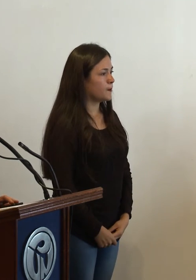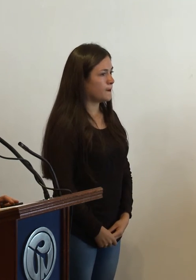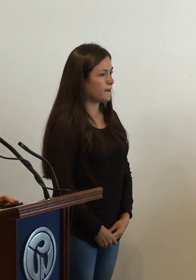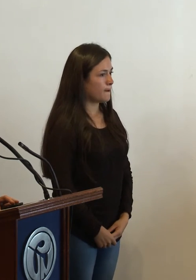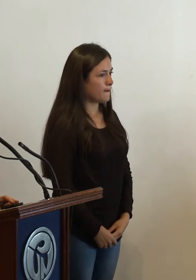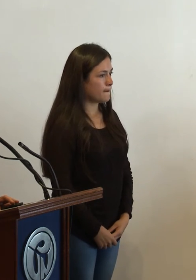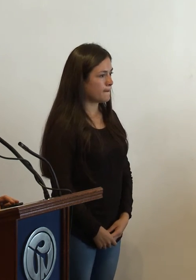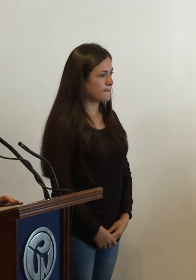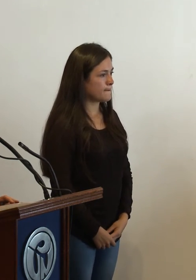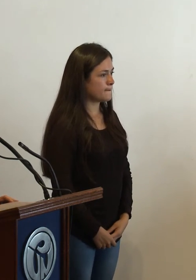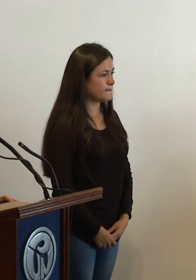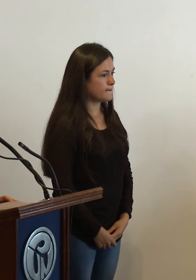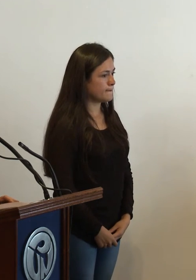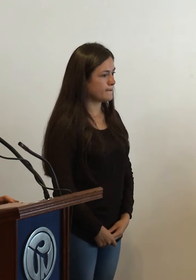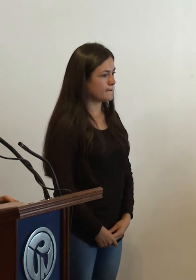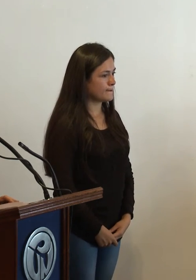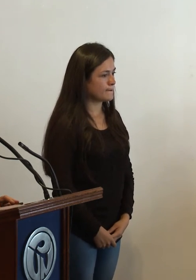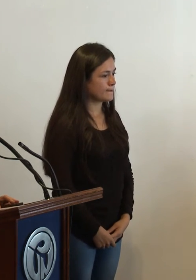El tema